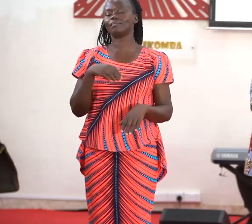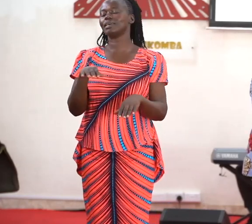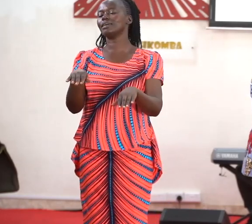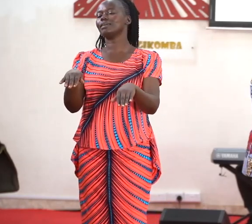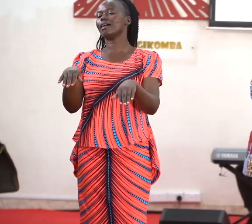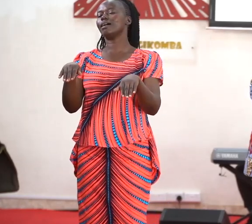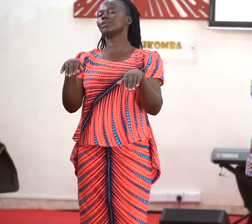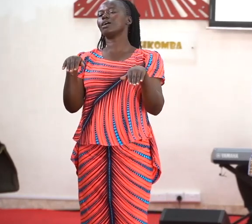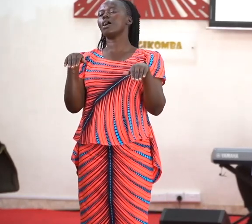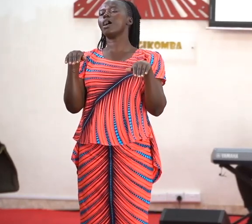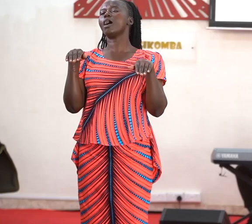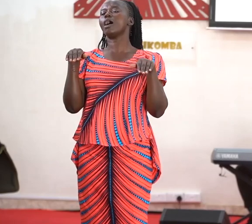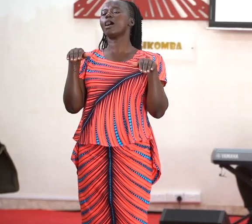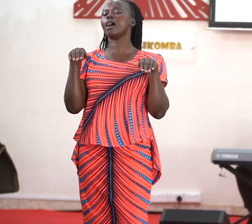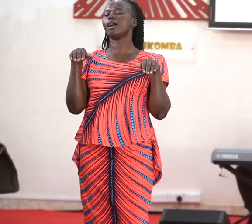Nami